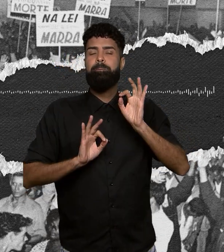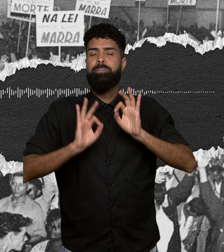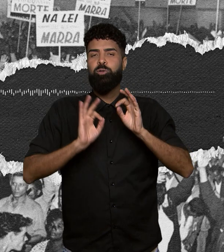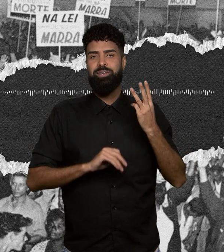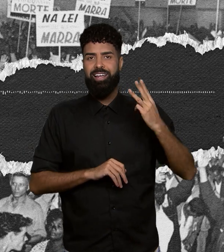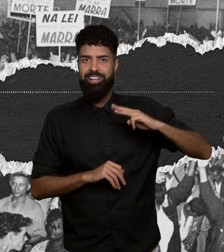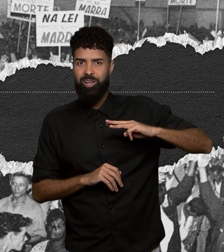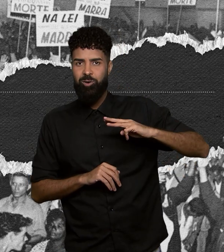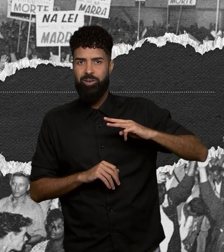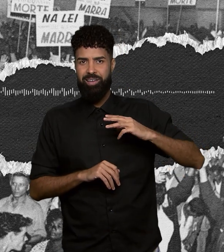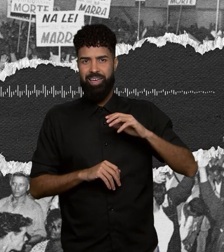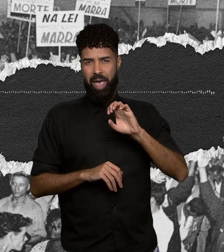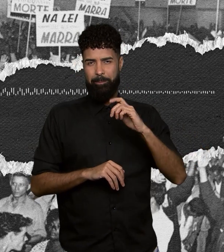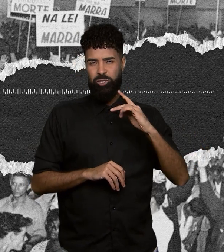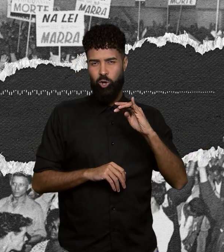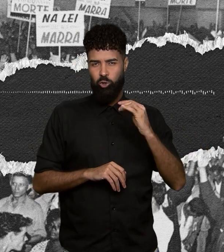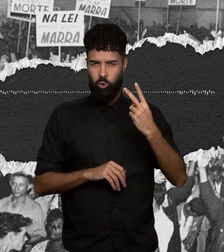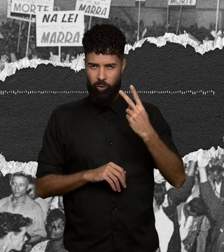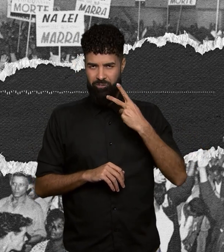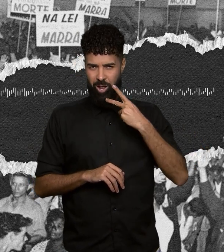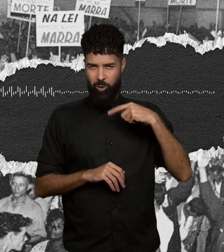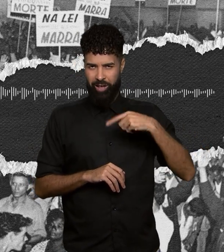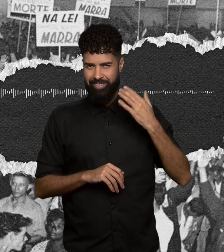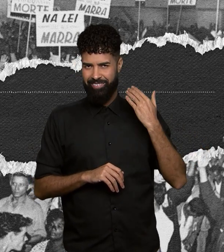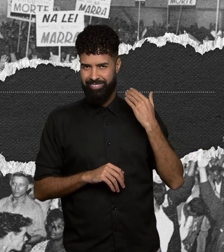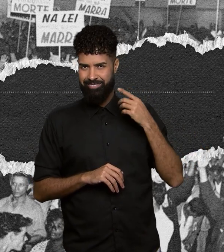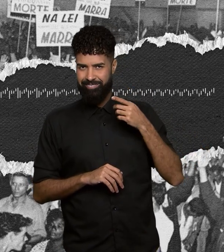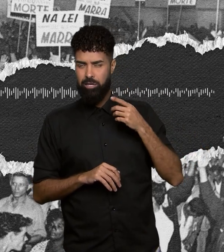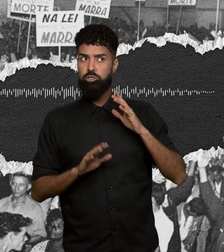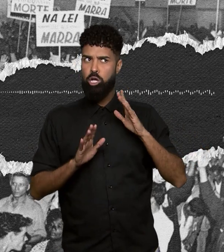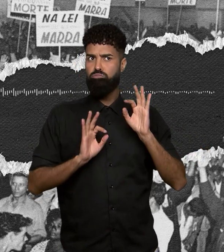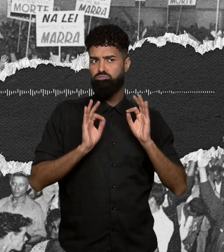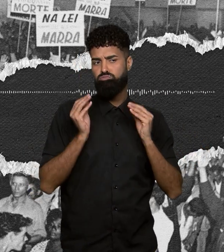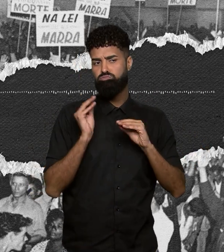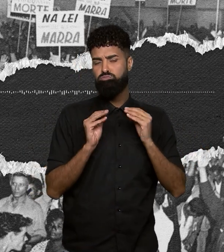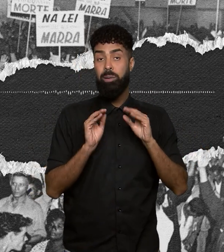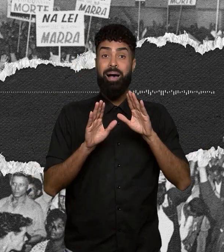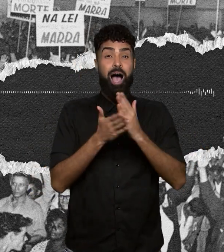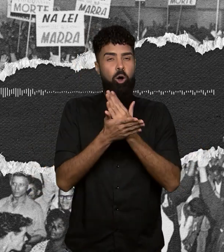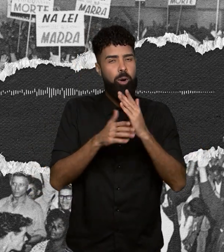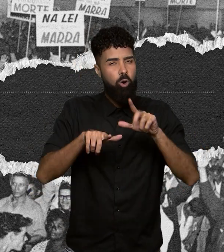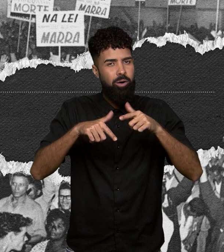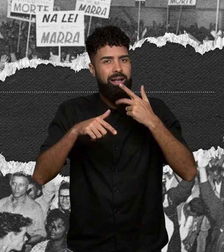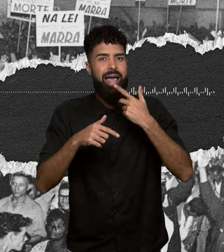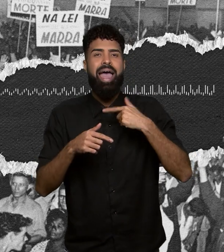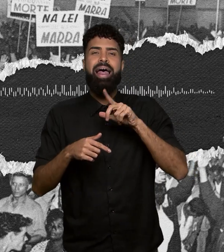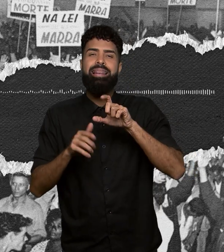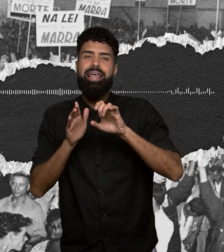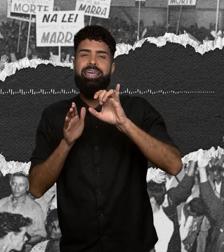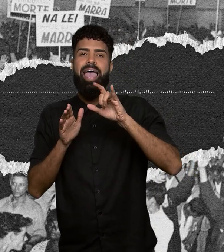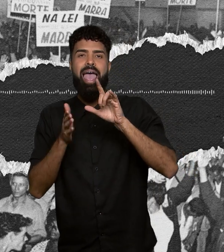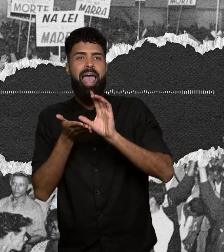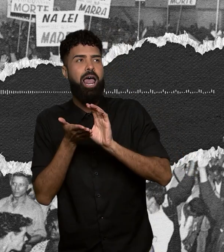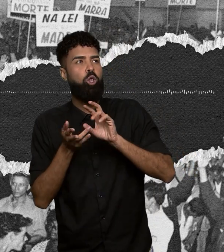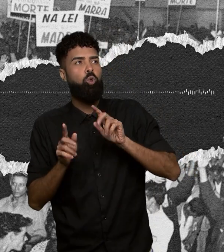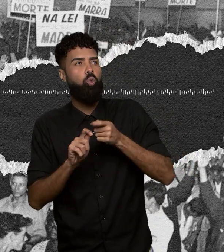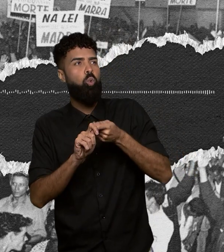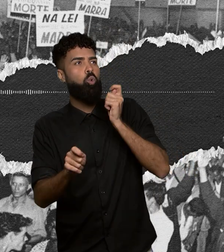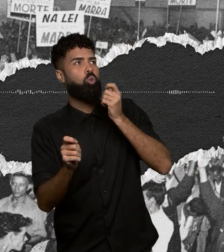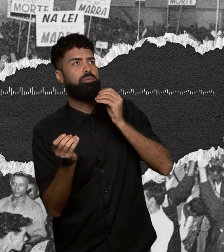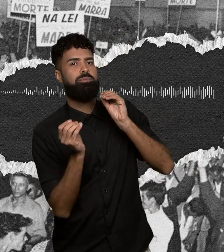tratou no episódio 2is Mas algumas medidas incomodaram como a lei de remessa de lucros pro exterior em